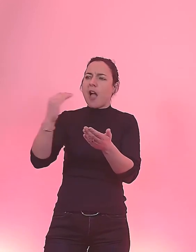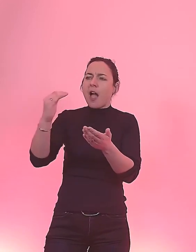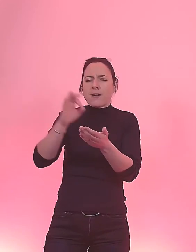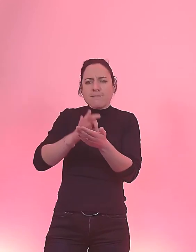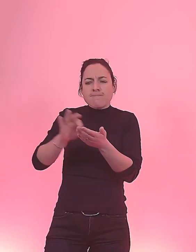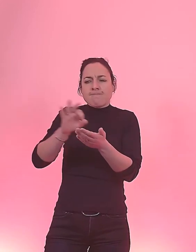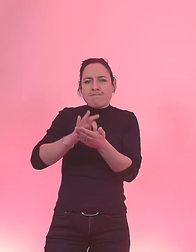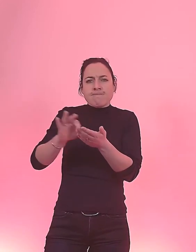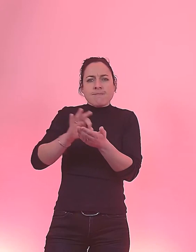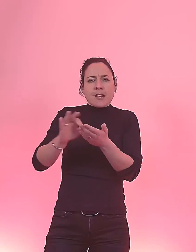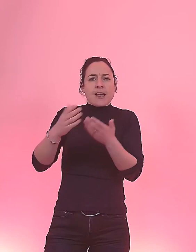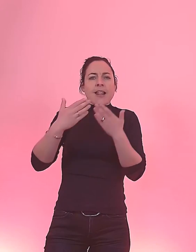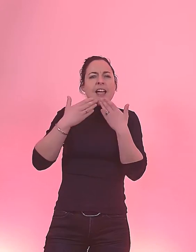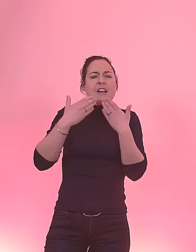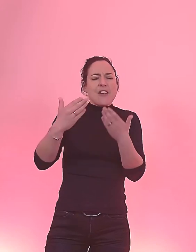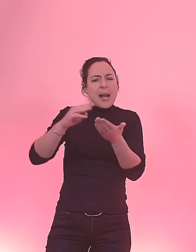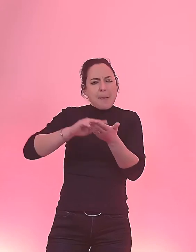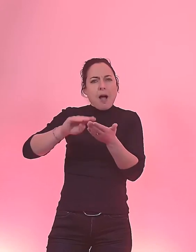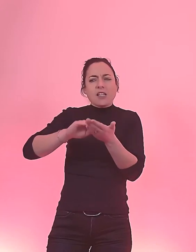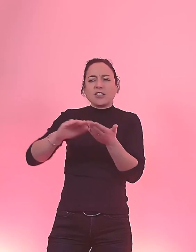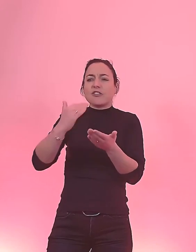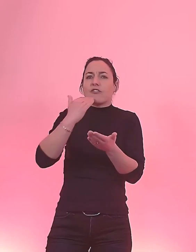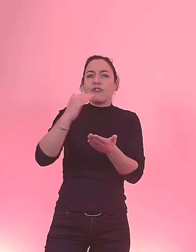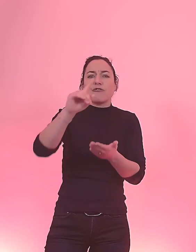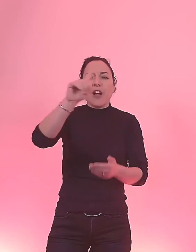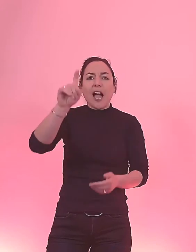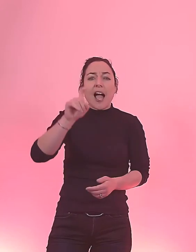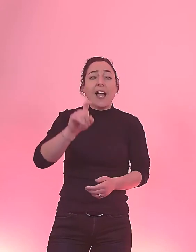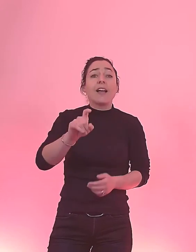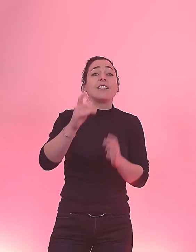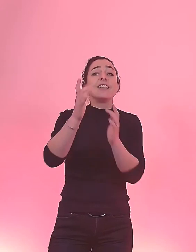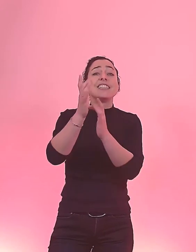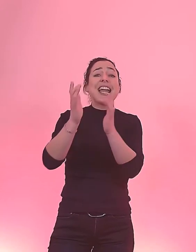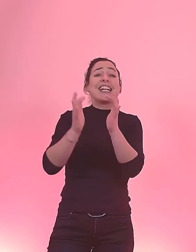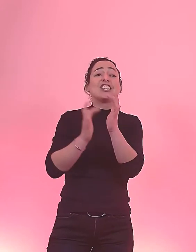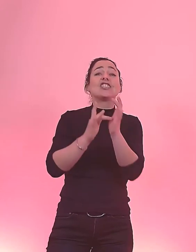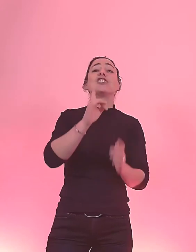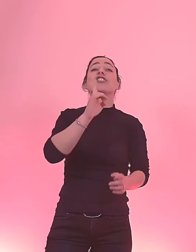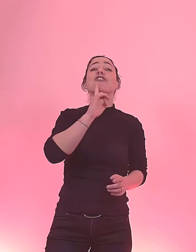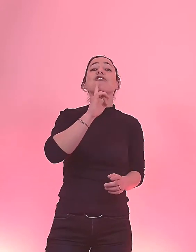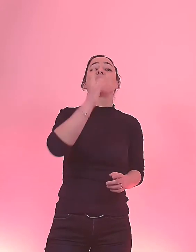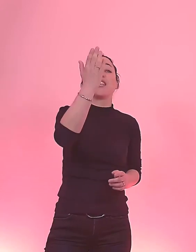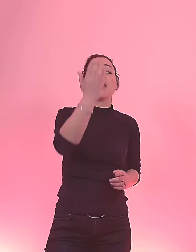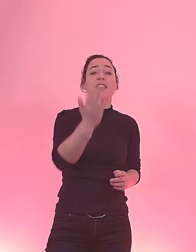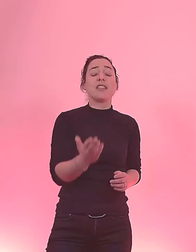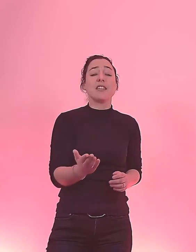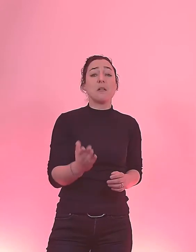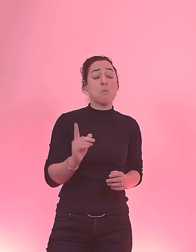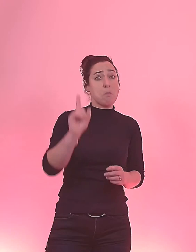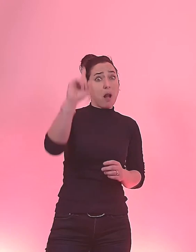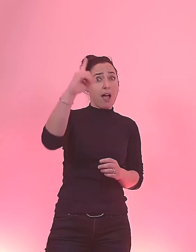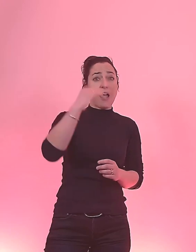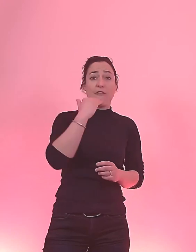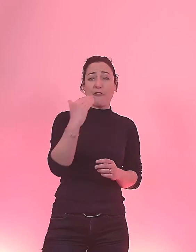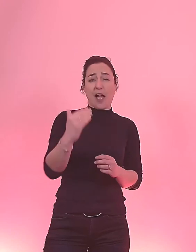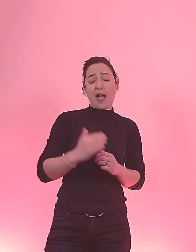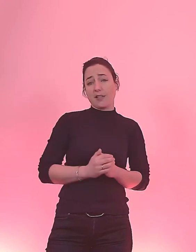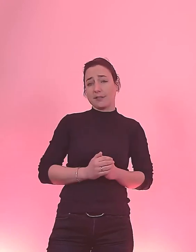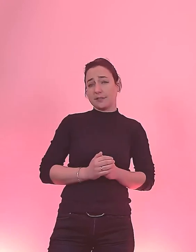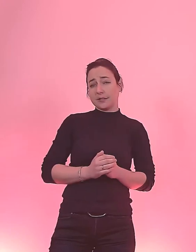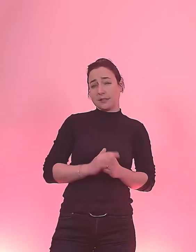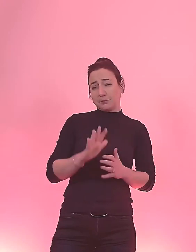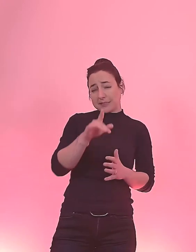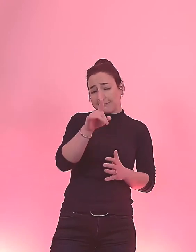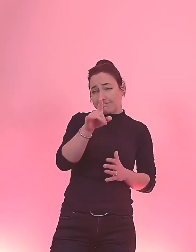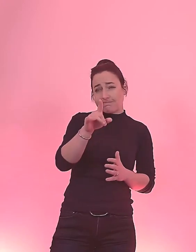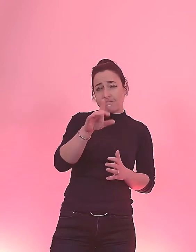van marcus de vraag te beantwoorden wie is jezus belangrijke vragen misschien moet je vandaag maar eens luisteren met die